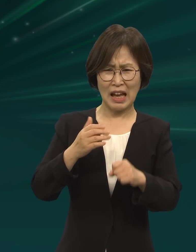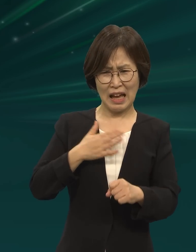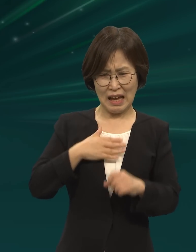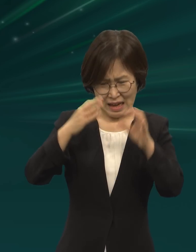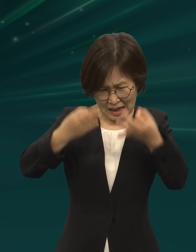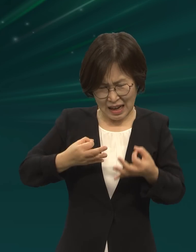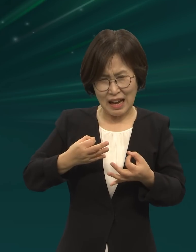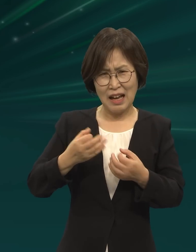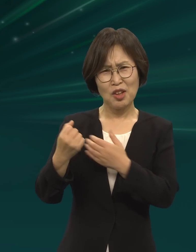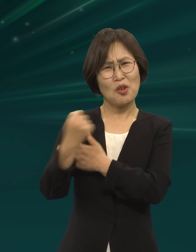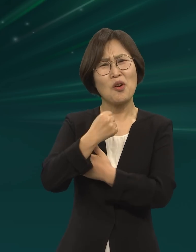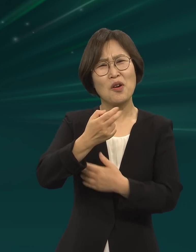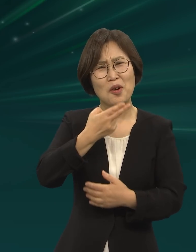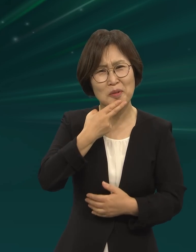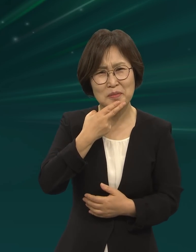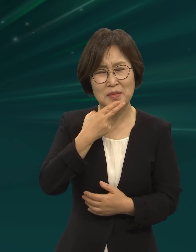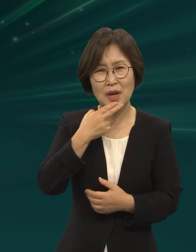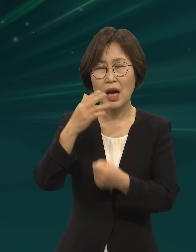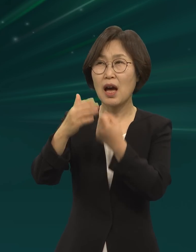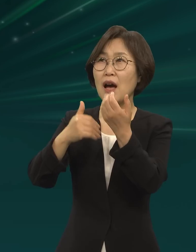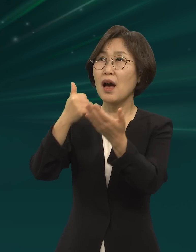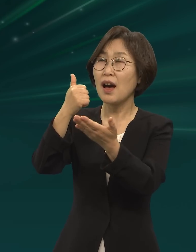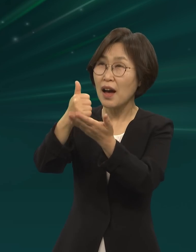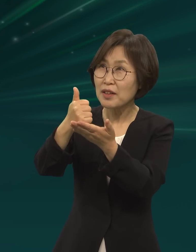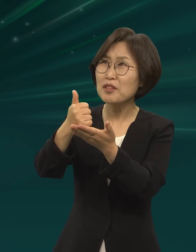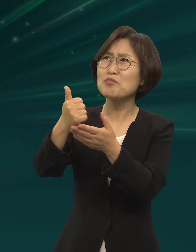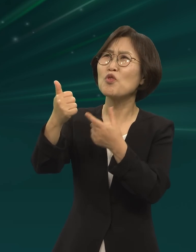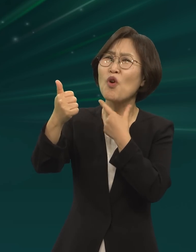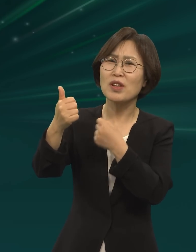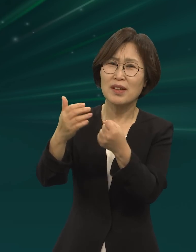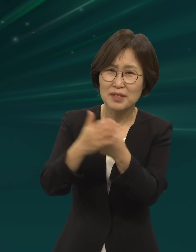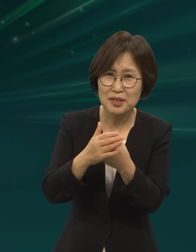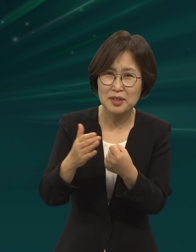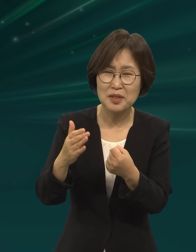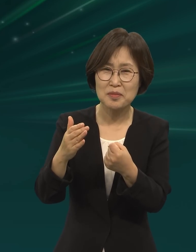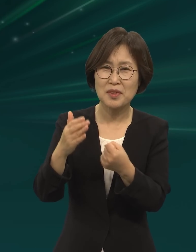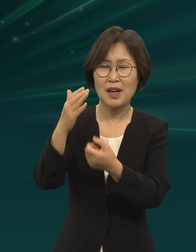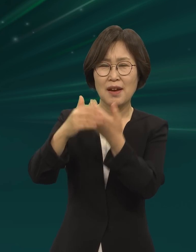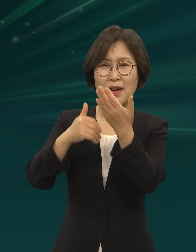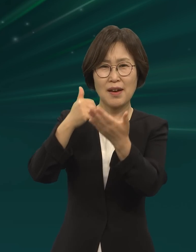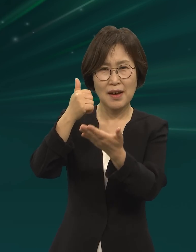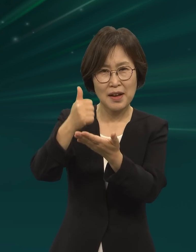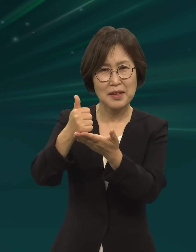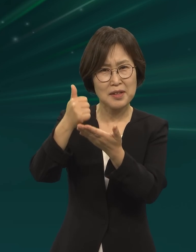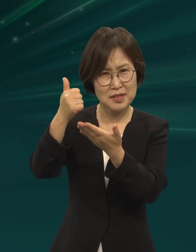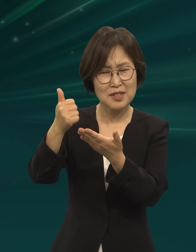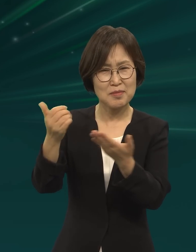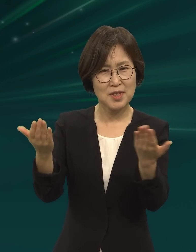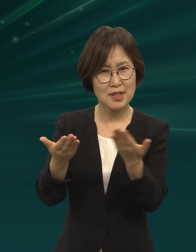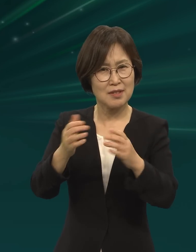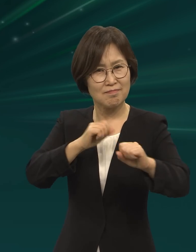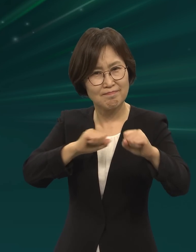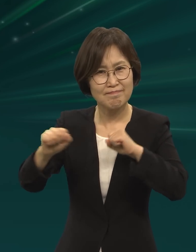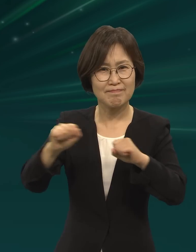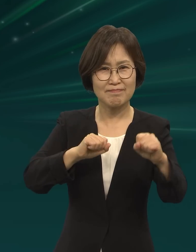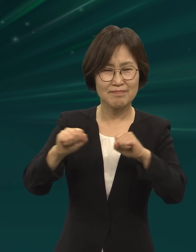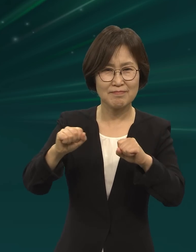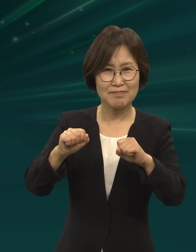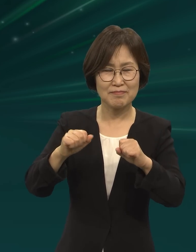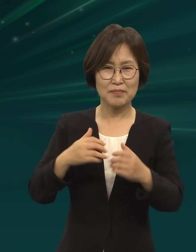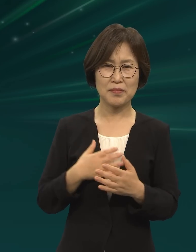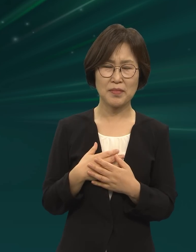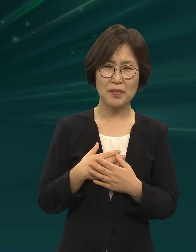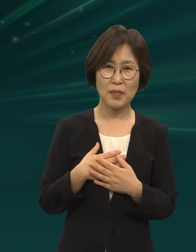없습니다. 그냥 하나님께서 원해서 하나님께서 그런 일들을 하셨습니다. 우리 교회 어떤